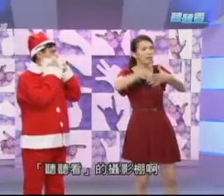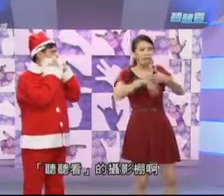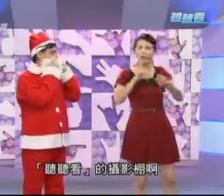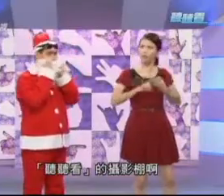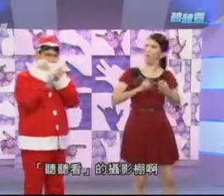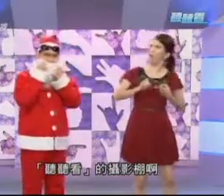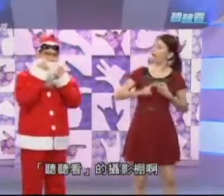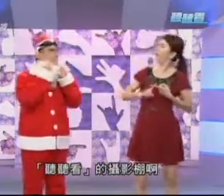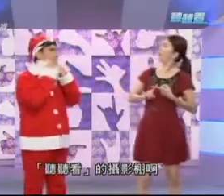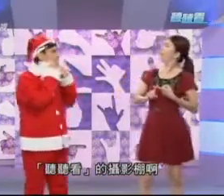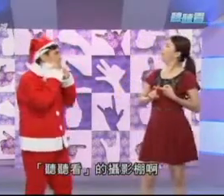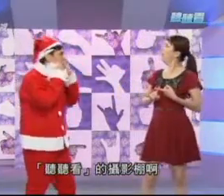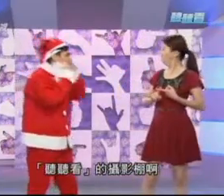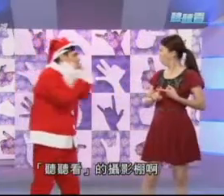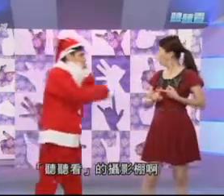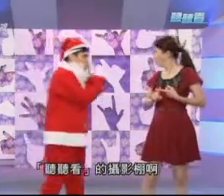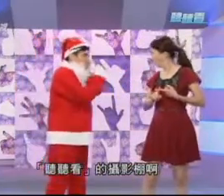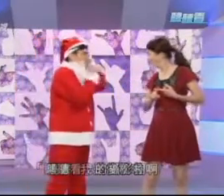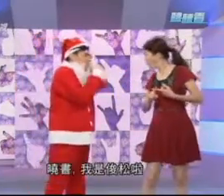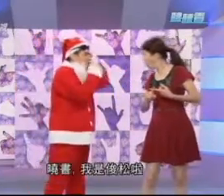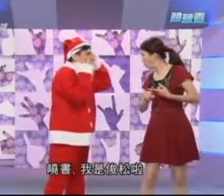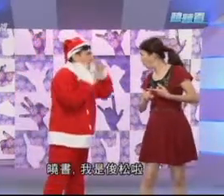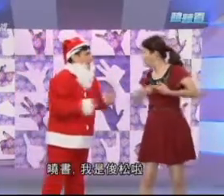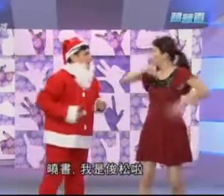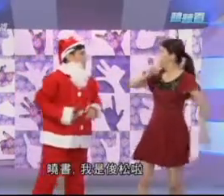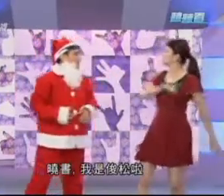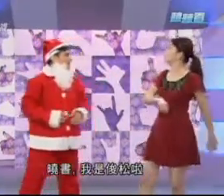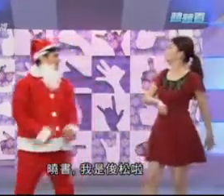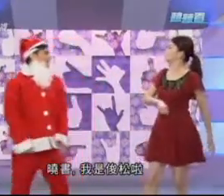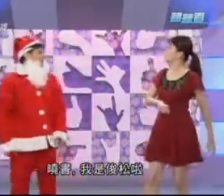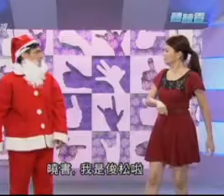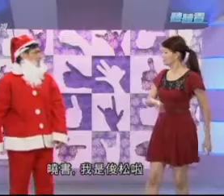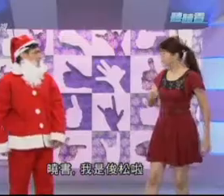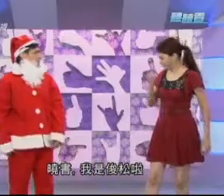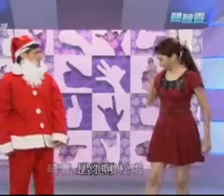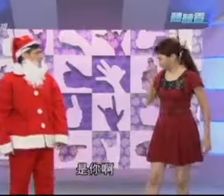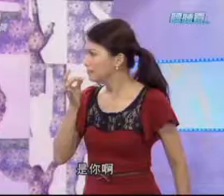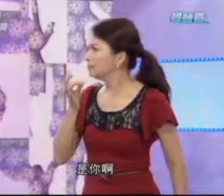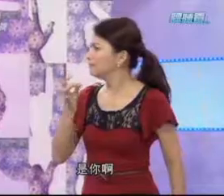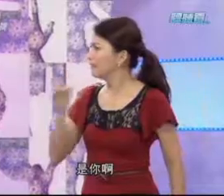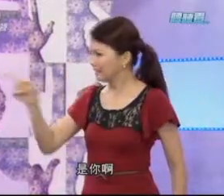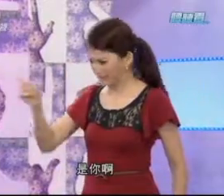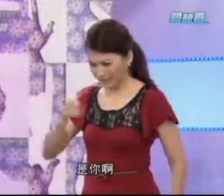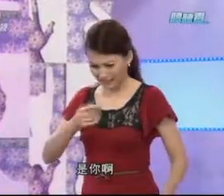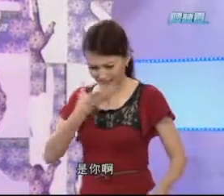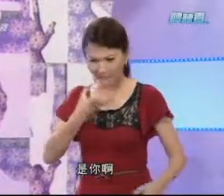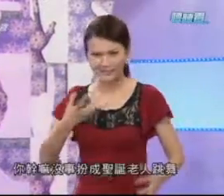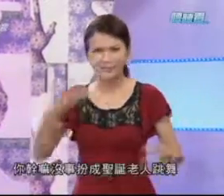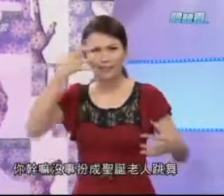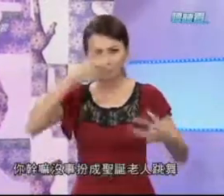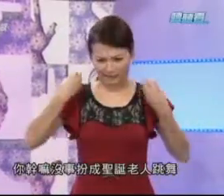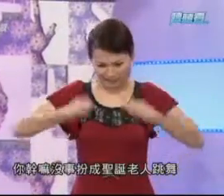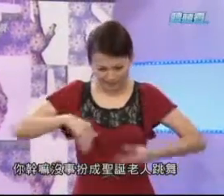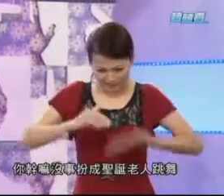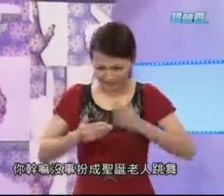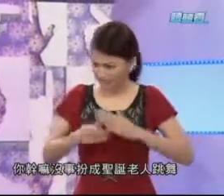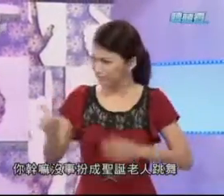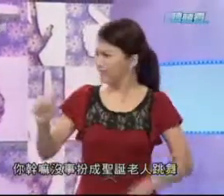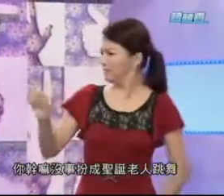的摄影棚啊！ 哎，小叔，我是俊松啦。 哦，是你呀、啊？你干嘛没事扮成圣诞